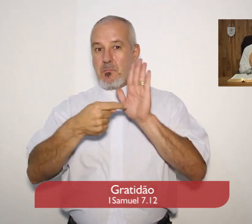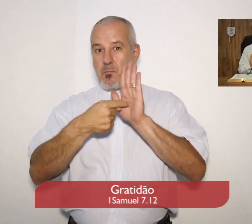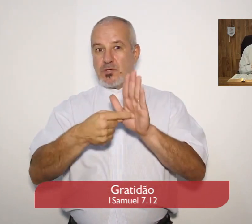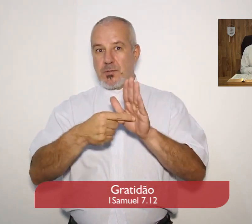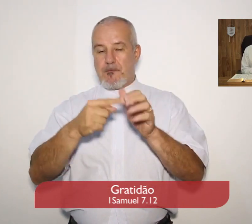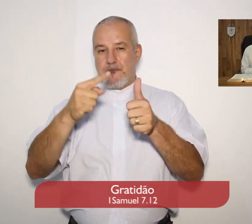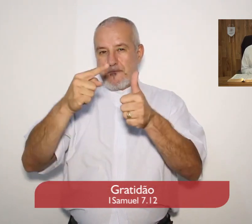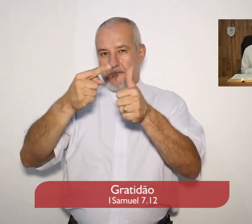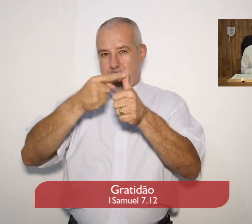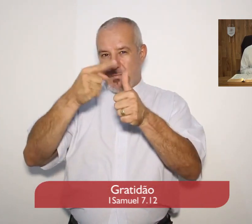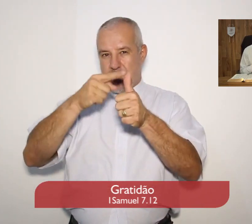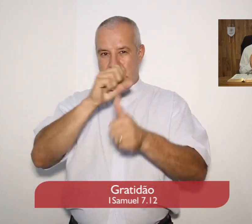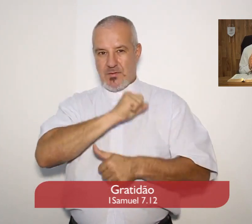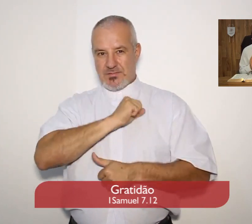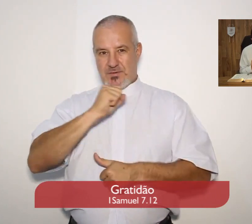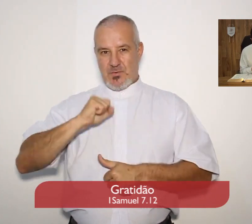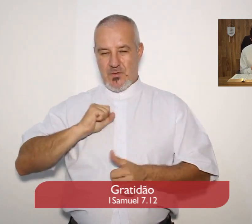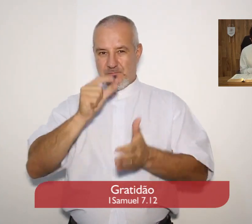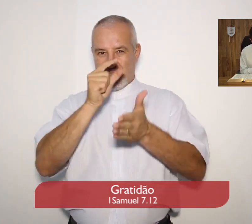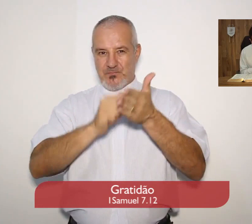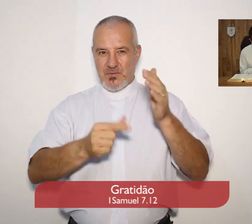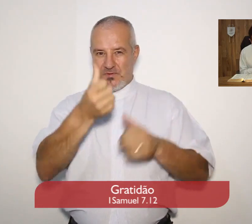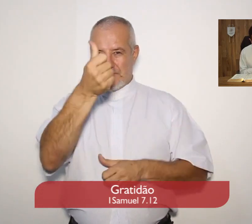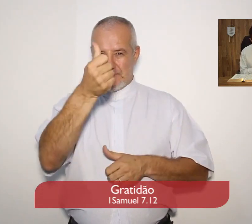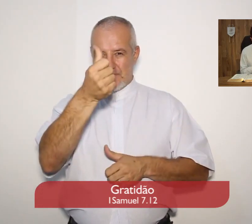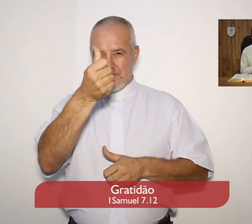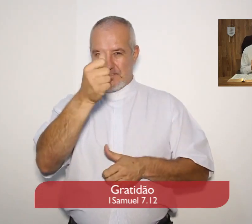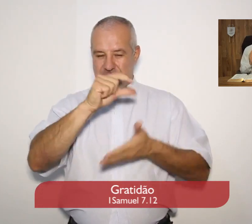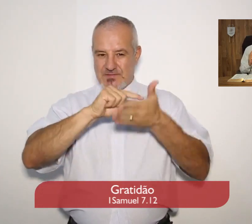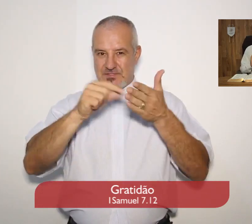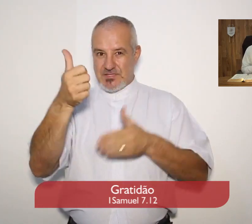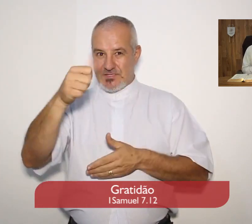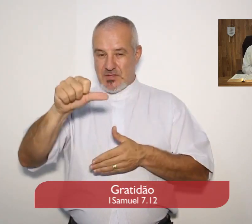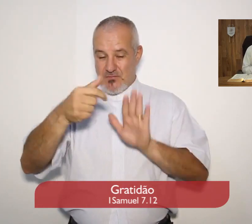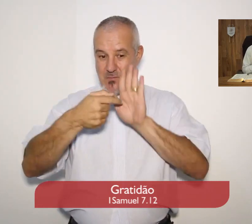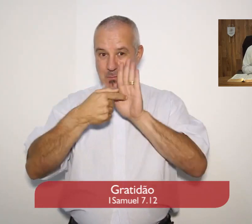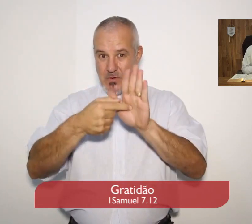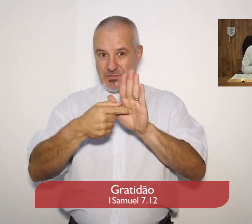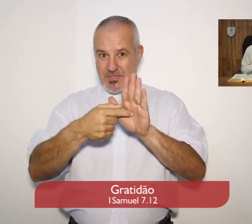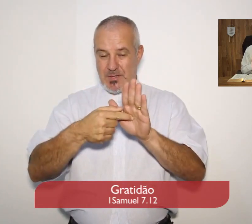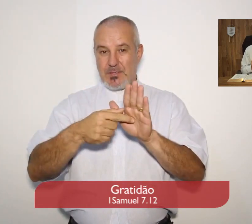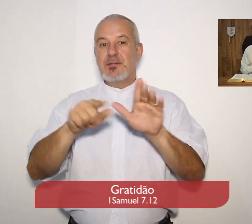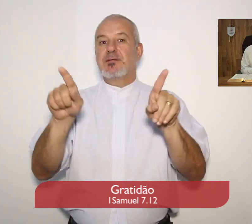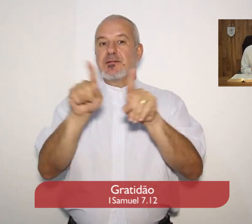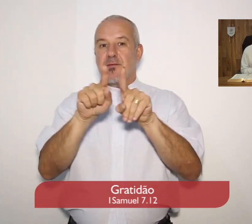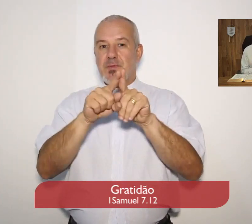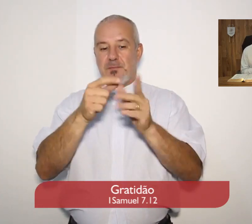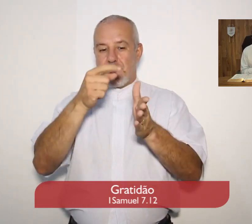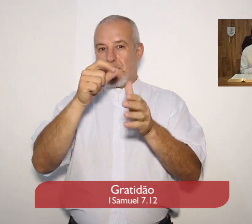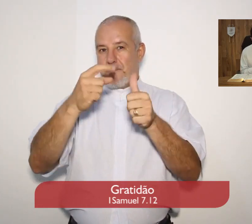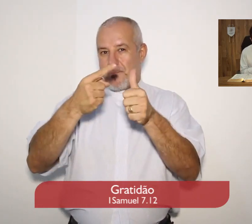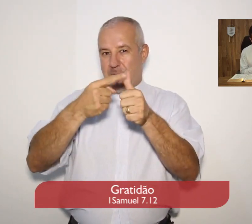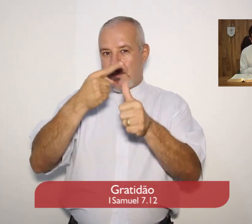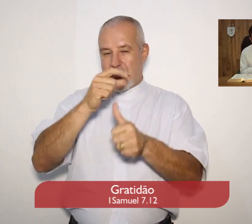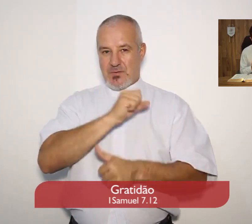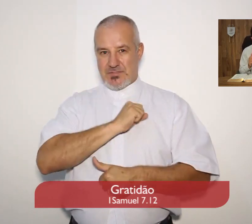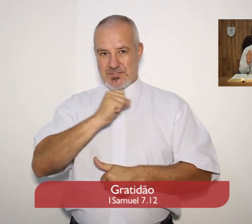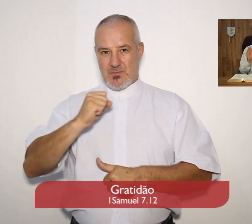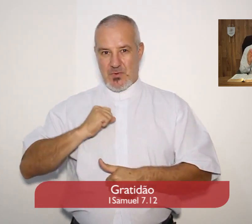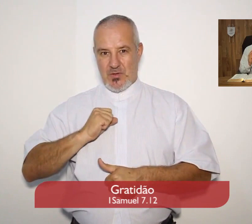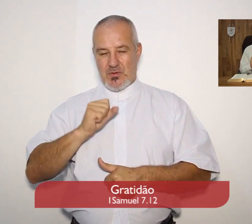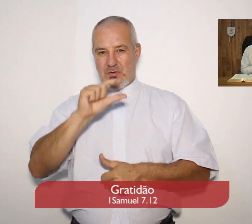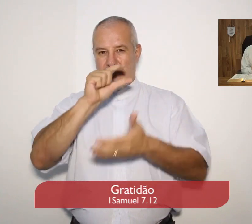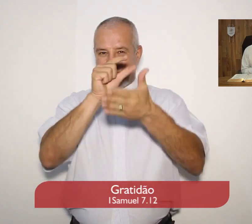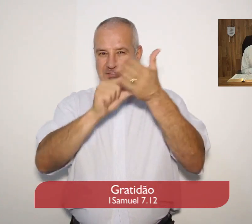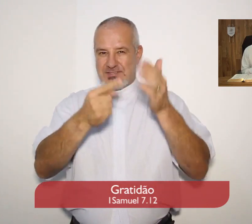no capítulo de número 6, o versículo 19, e também 1 Samuel 7:1, ou em Josué,